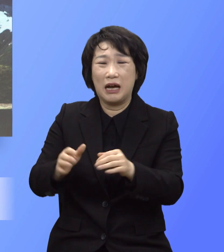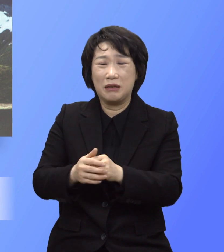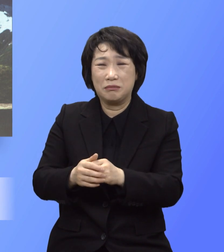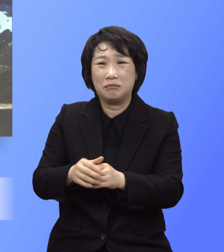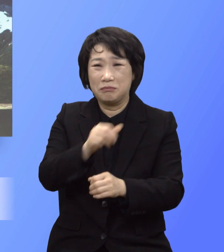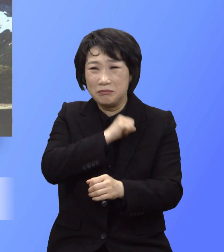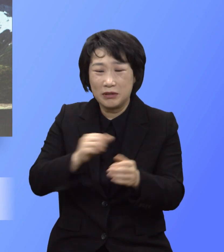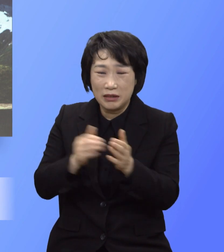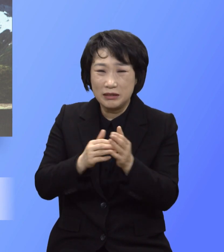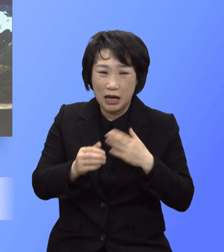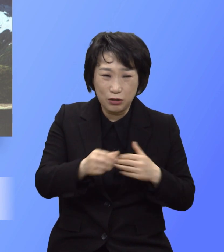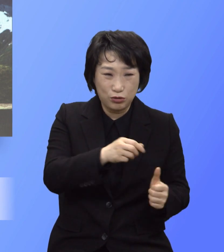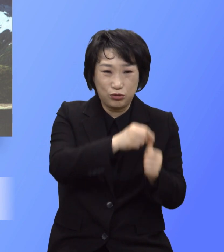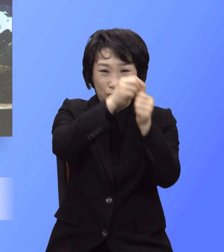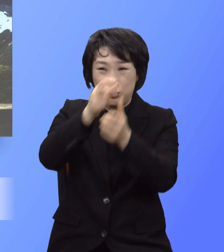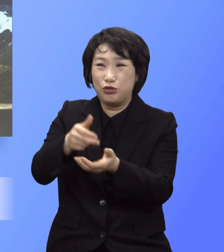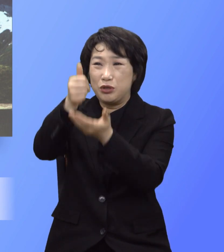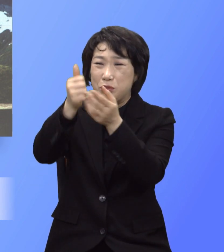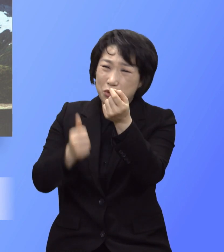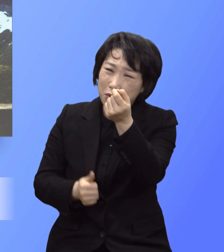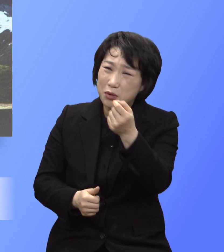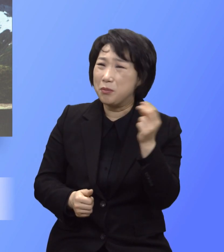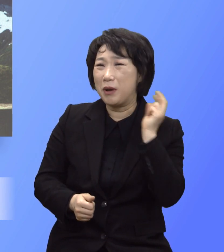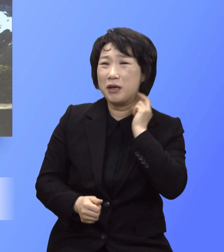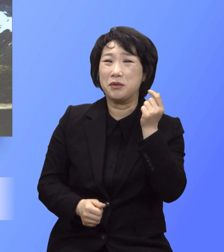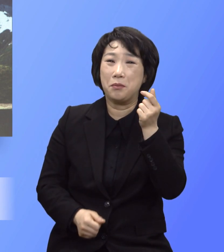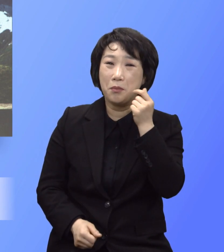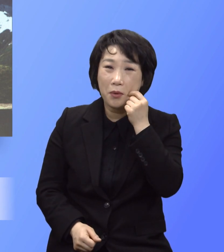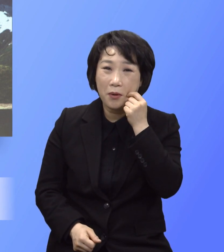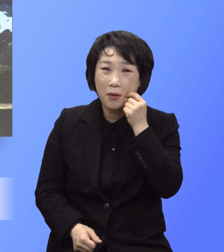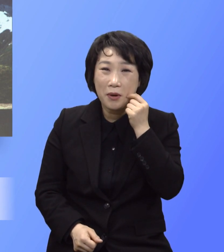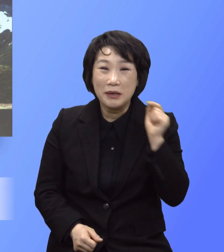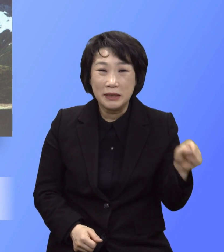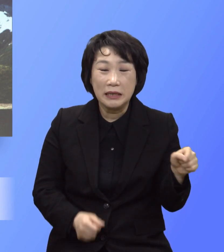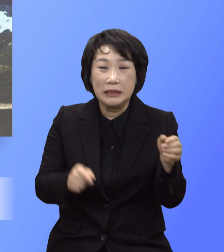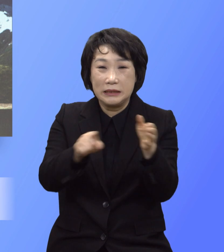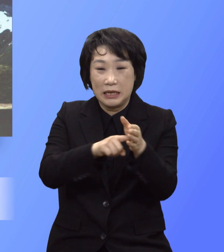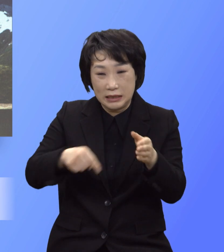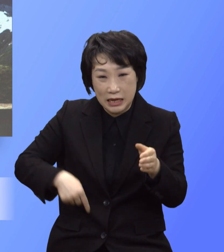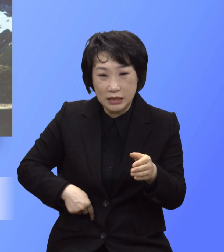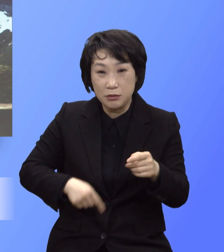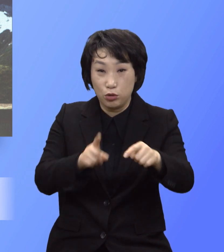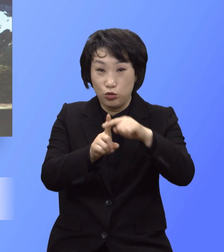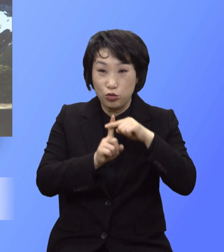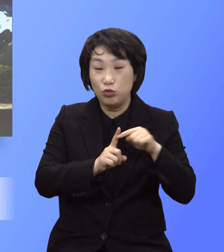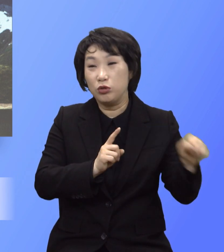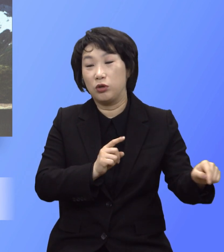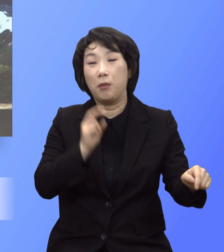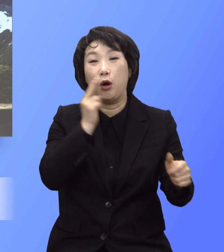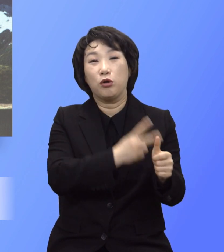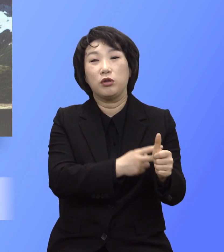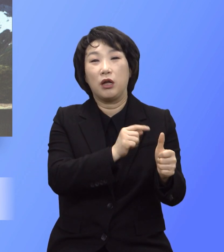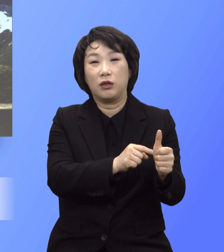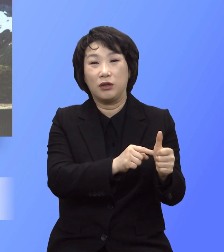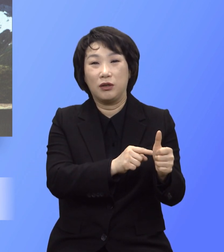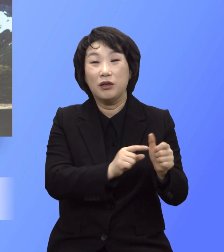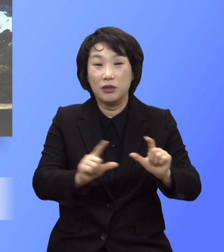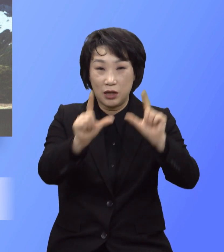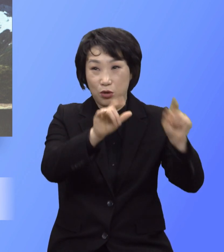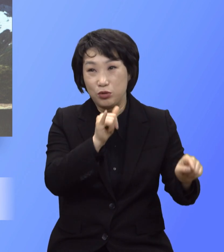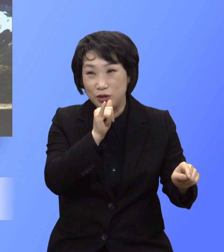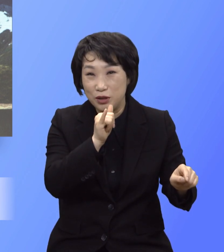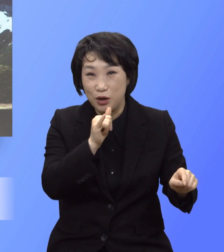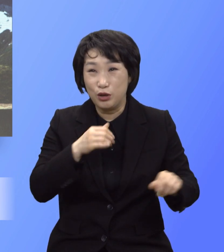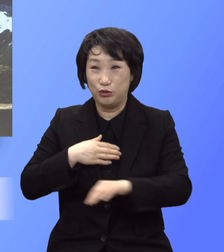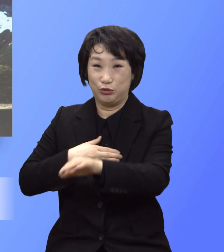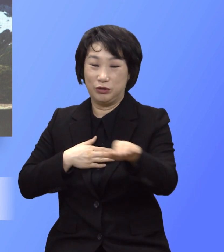주님을 타락만큼도 배신할 수 없는 신앙 양심의 의리가 그토록 살게 만들었으니